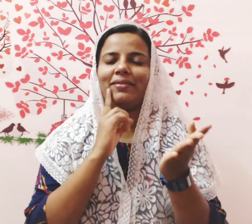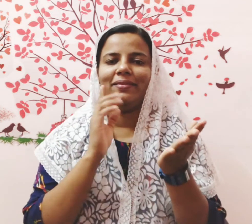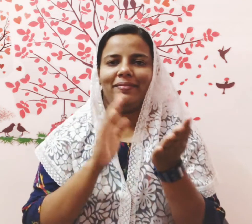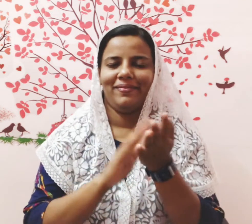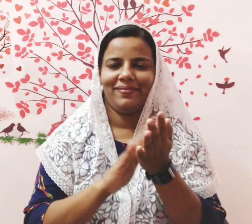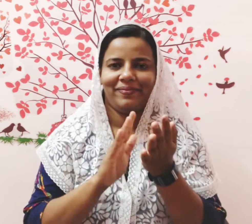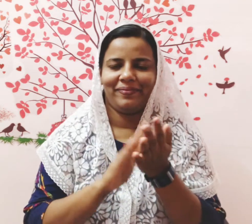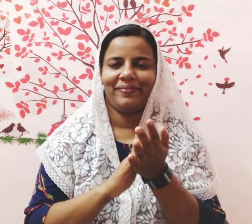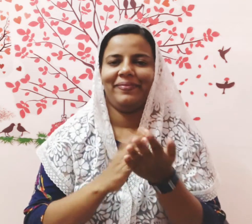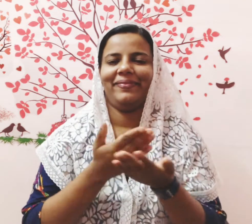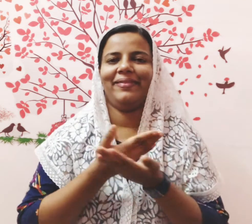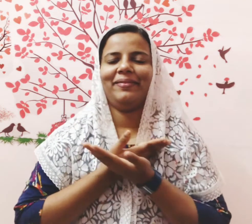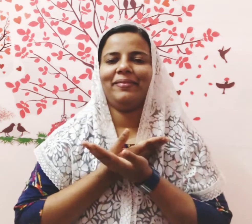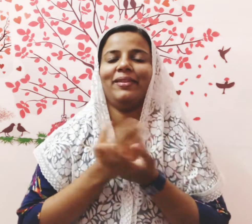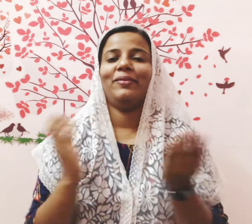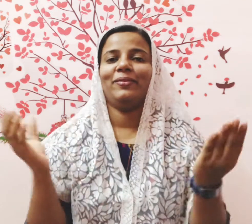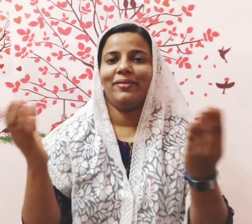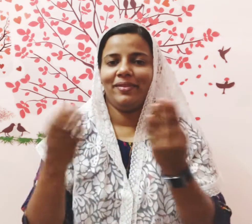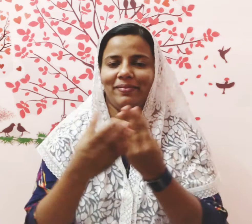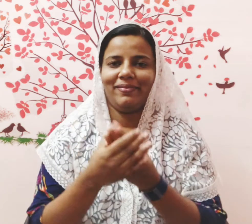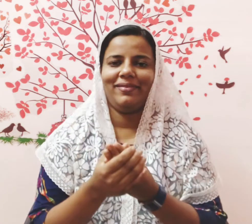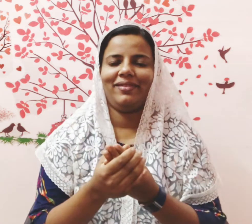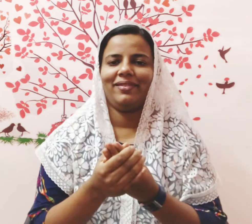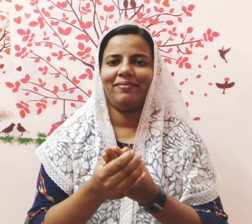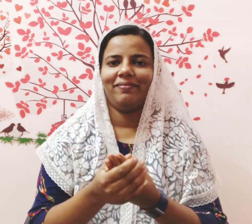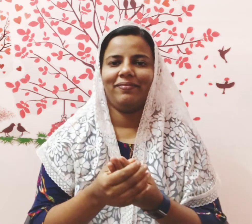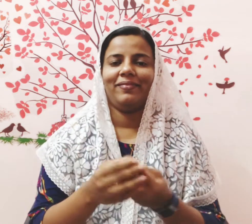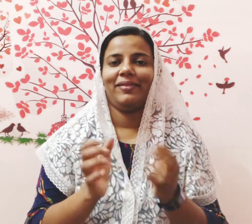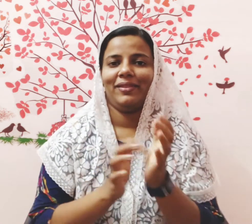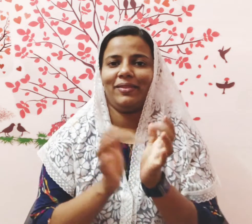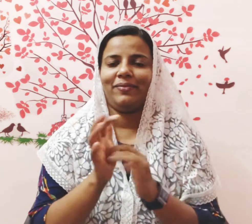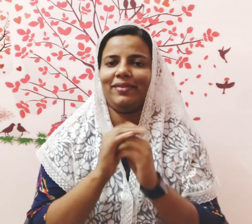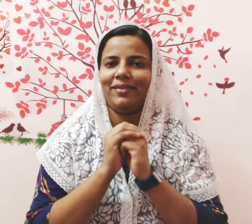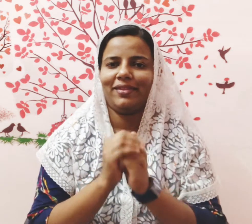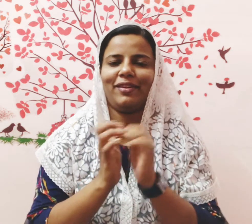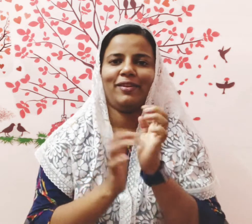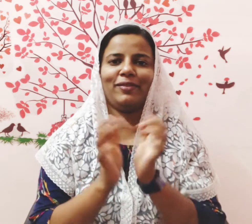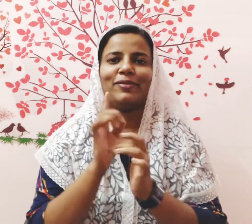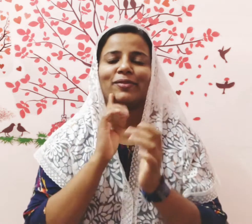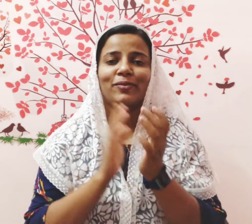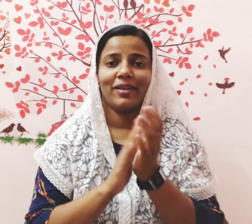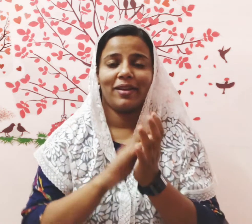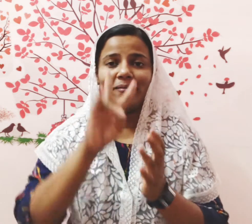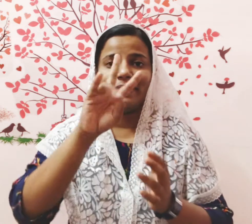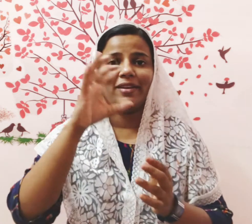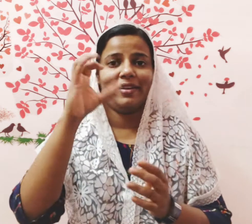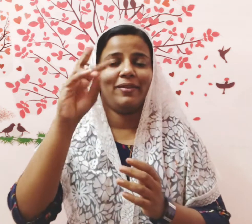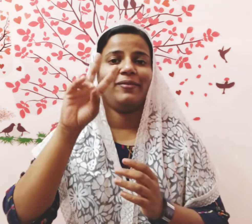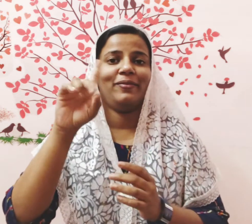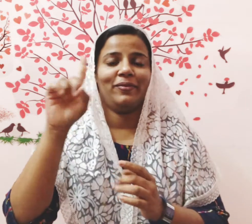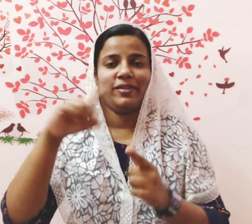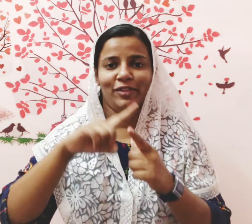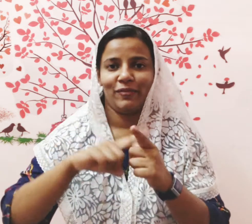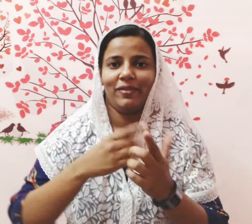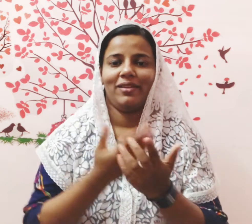പ്രഭാതത്തിൽ വാഴ്ത്തപ്പെടുമാറാകട്ടെ. പ്രിയപ്പെട്ട ദൈവമക്കളെ, നമുക്ക് ഒരുമിച്ച് കർത്താവിനെ ആരാധിപ്പാൻ, സ്തുതിക്കുവാൻ 2021 ജനുവരി